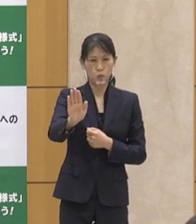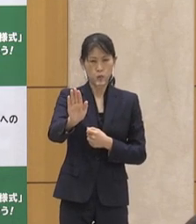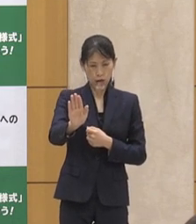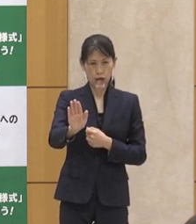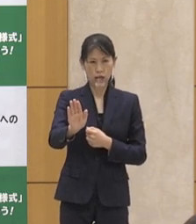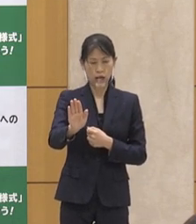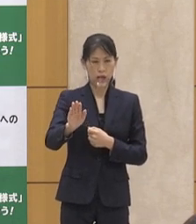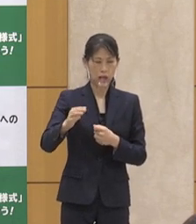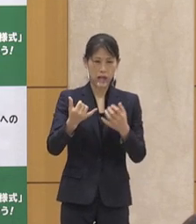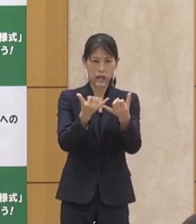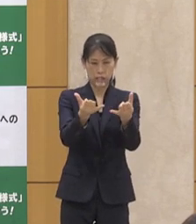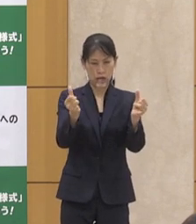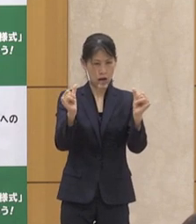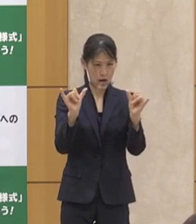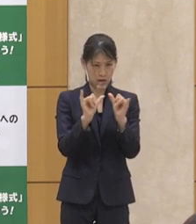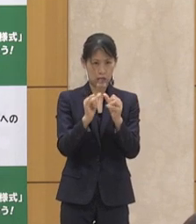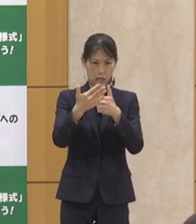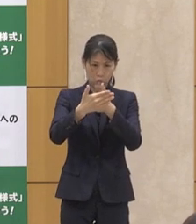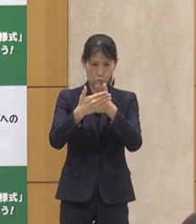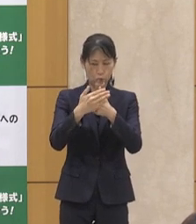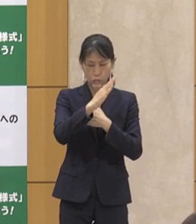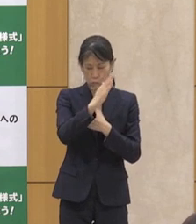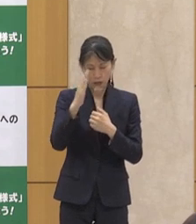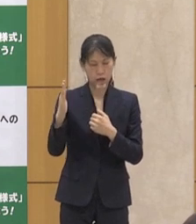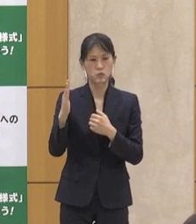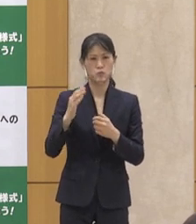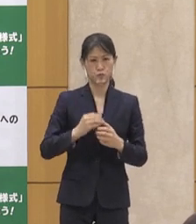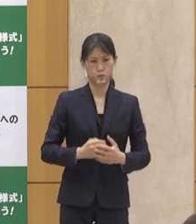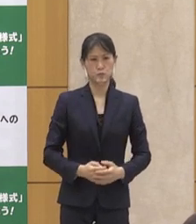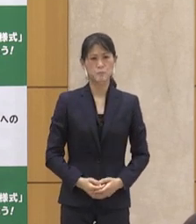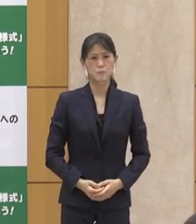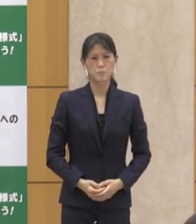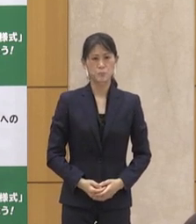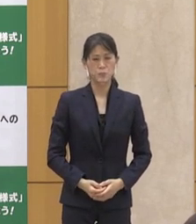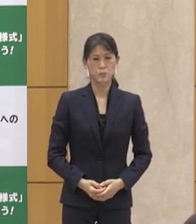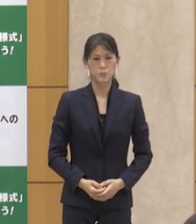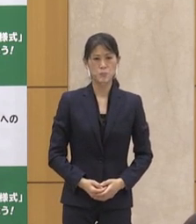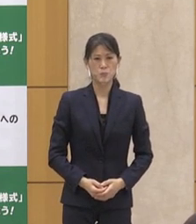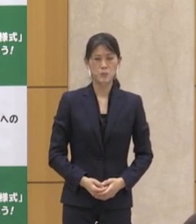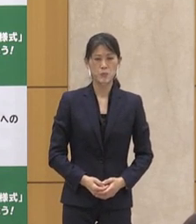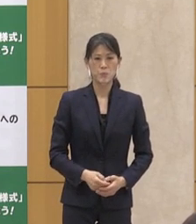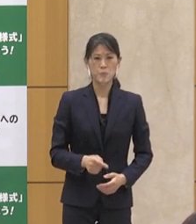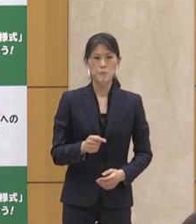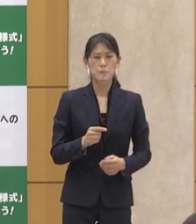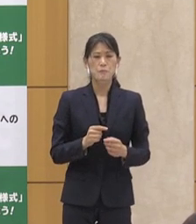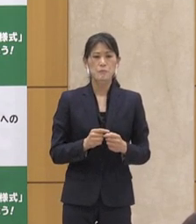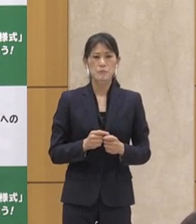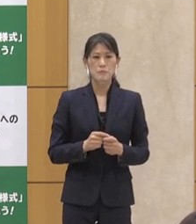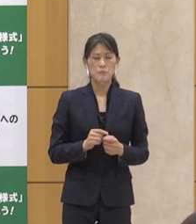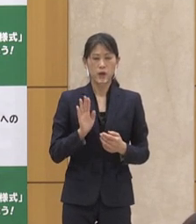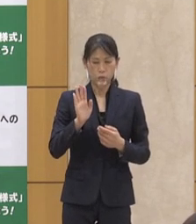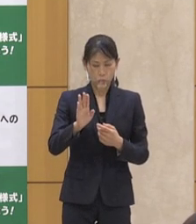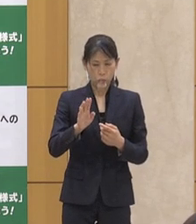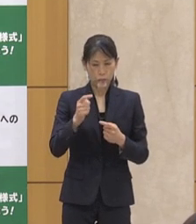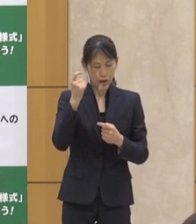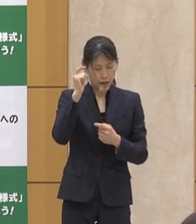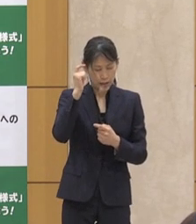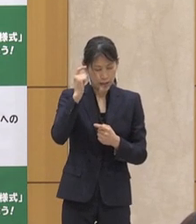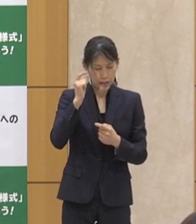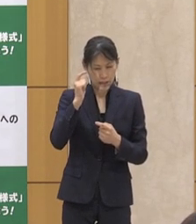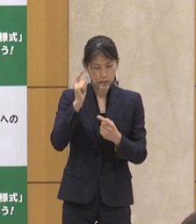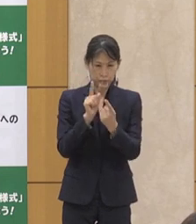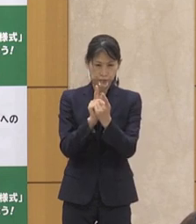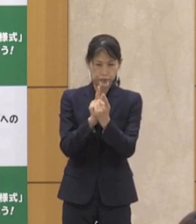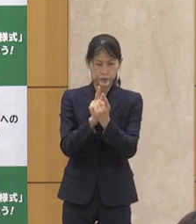。こうしたことを踏まえ今後さらに検討を進めてまいりたいと思いますけれども、22日以降の対